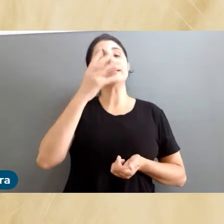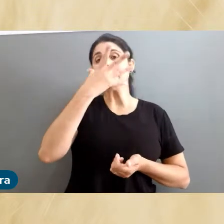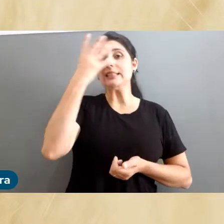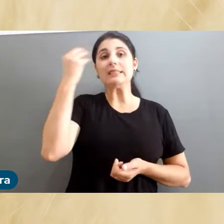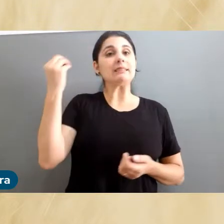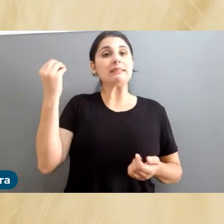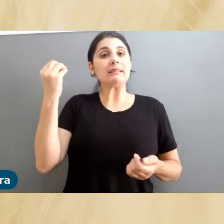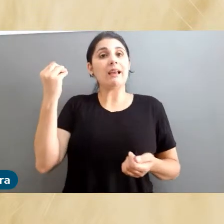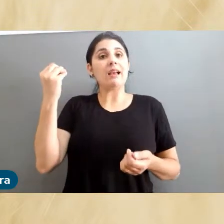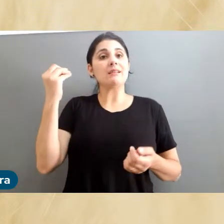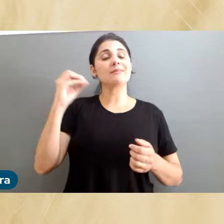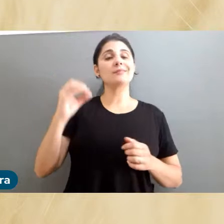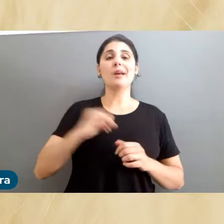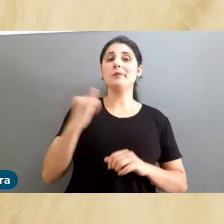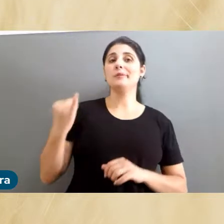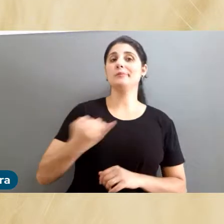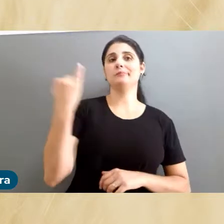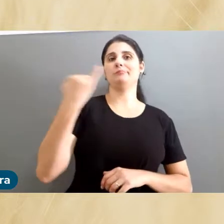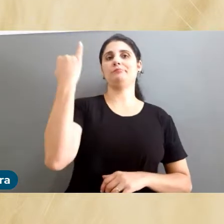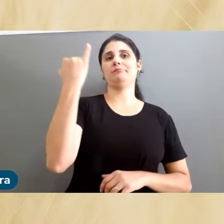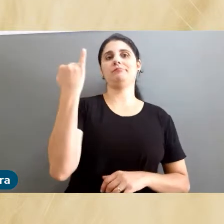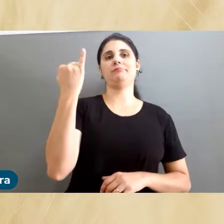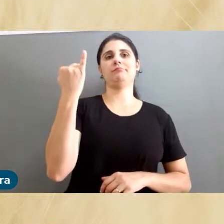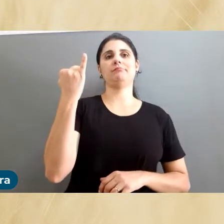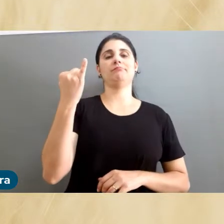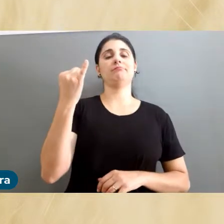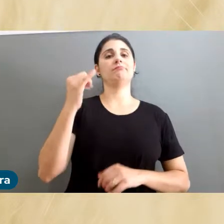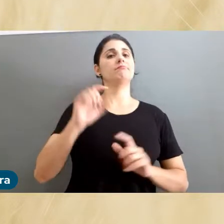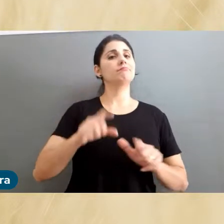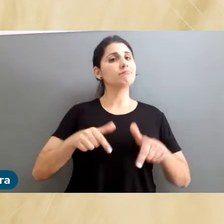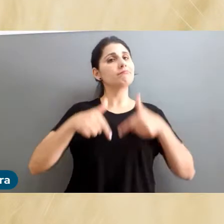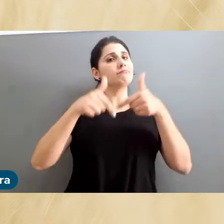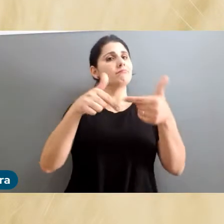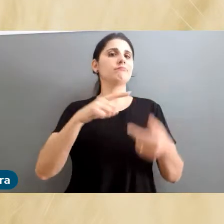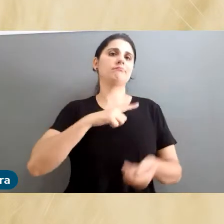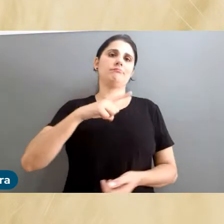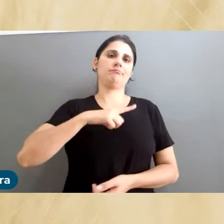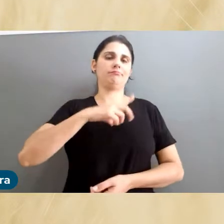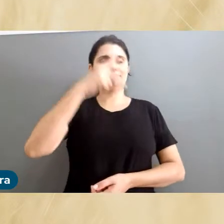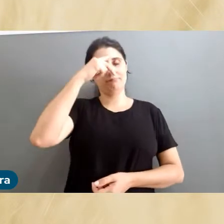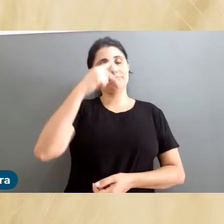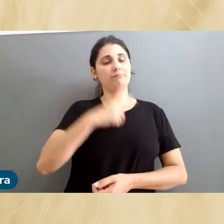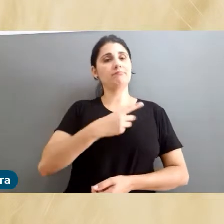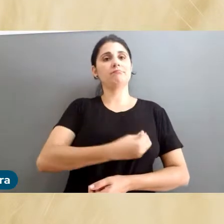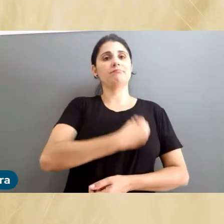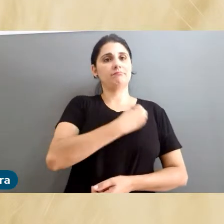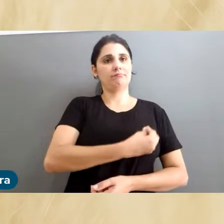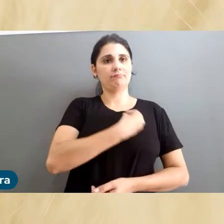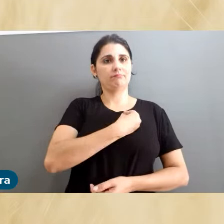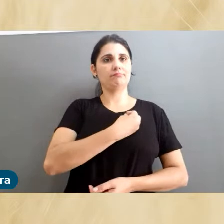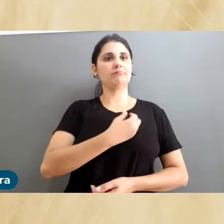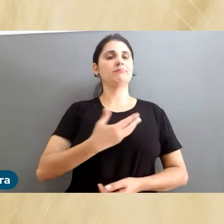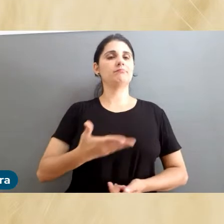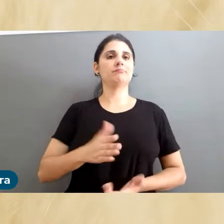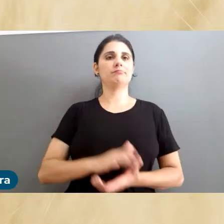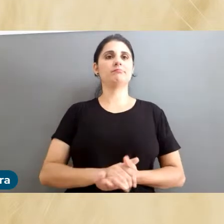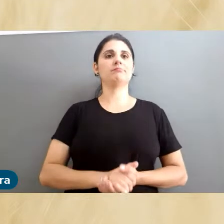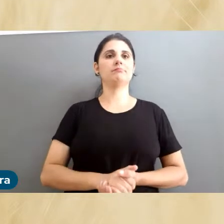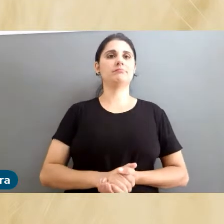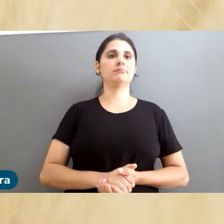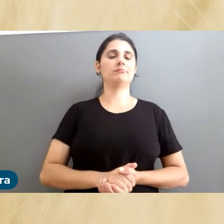da relevância que essas pequenas ações têm para a nossa vida e para a vida do outro. Eu conversava com um